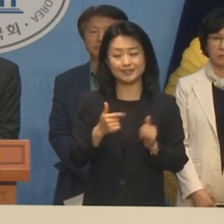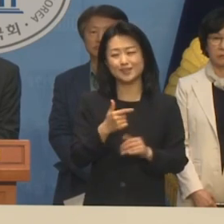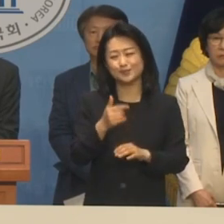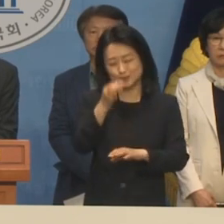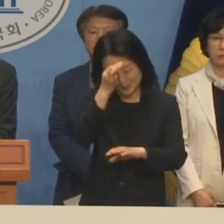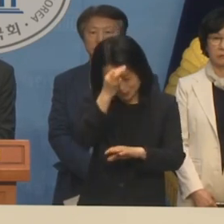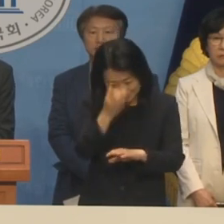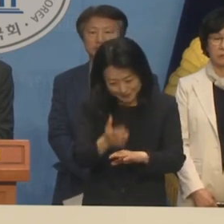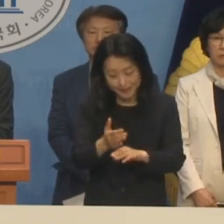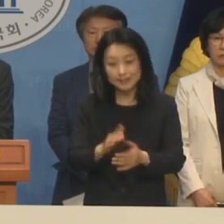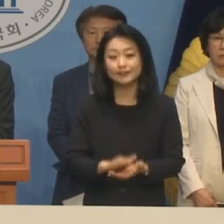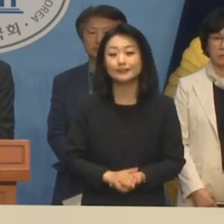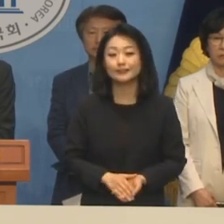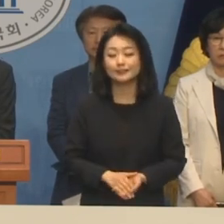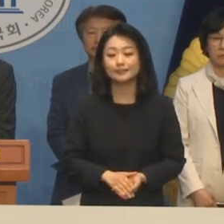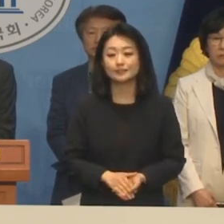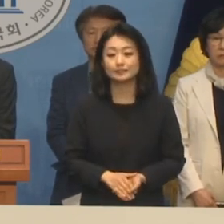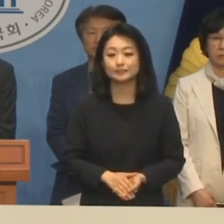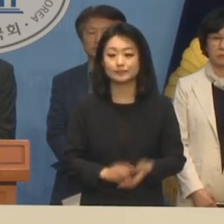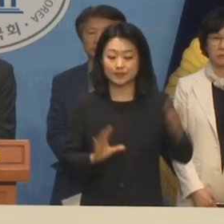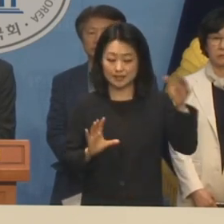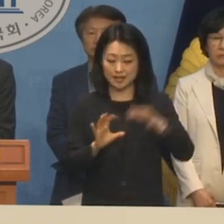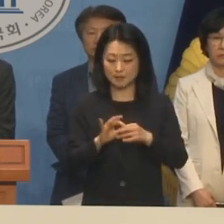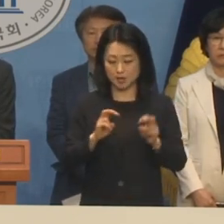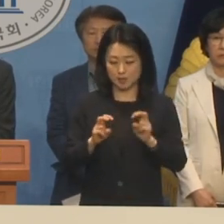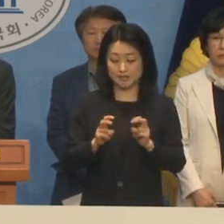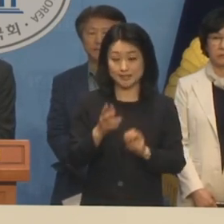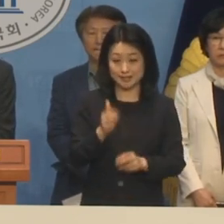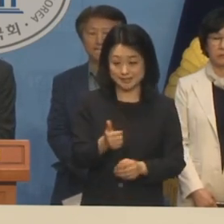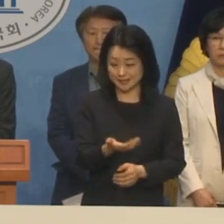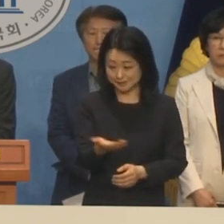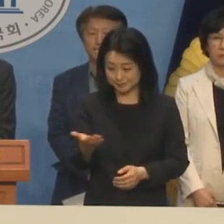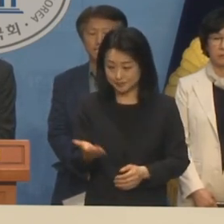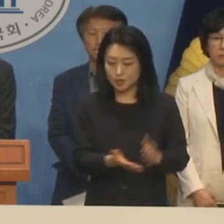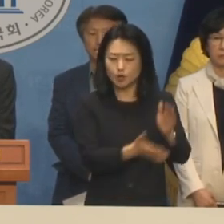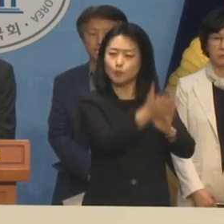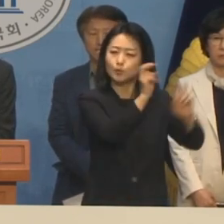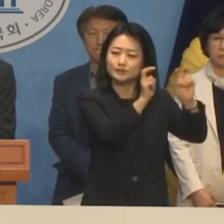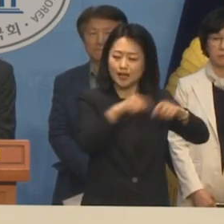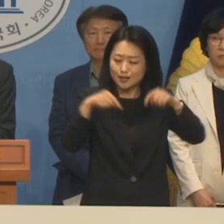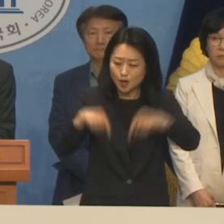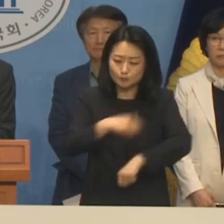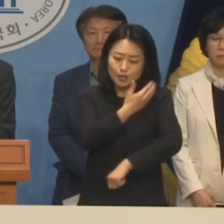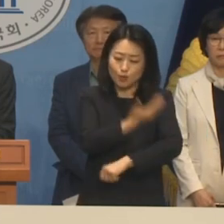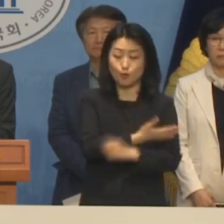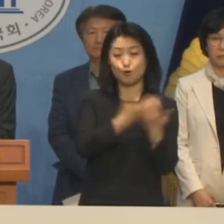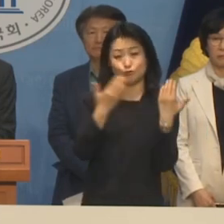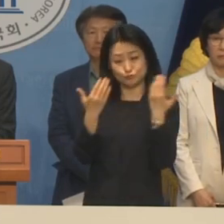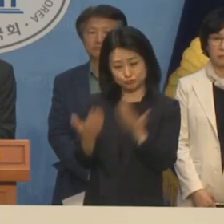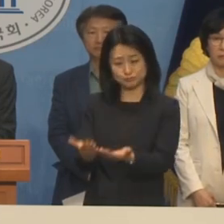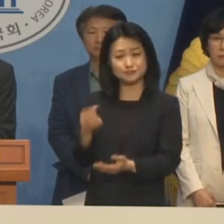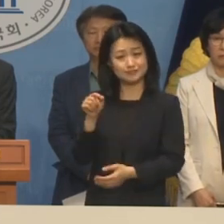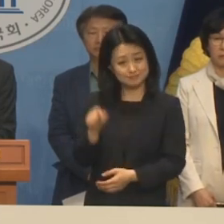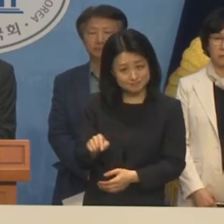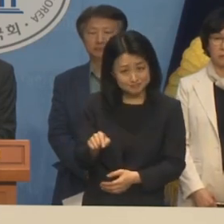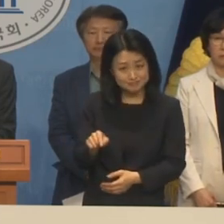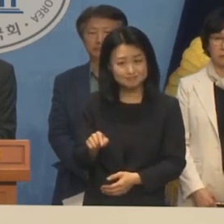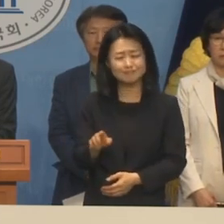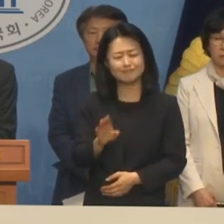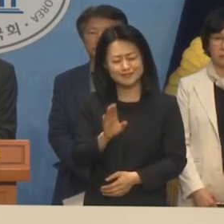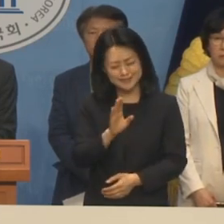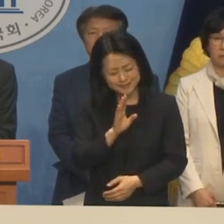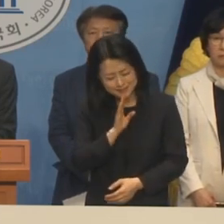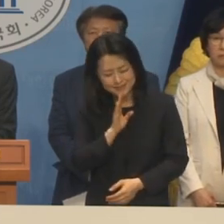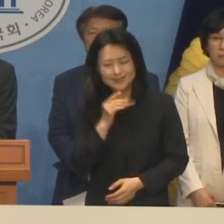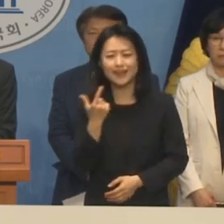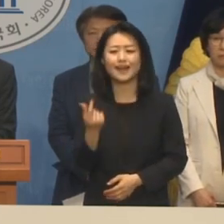죄송스럽게 생각을 합니다. 가맹점주들에게 본사와의 저들의 협상권을 주는 것은 어쩌면 너무나